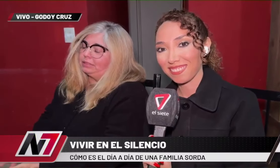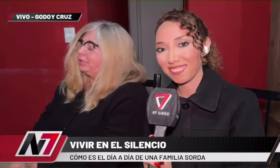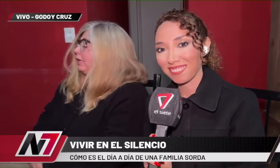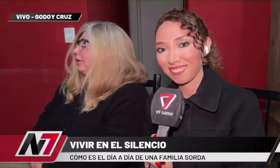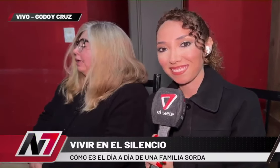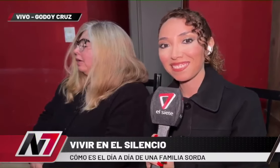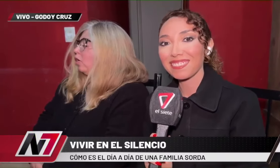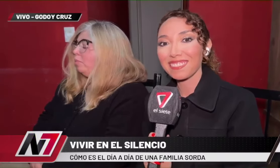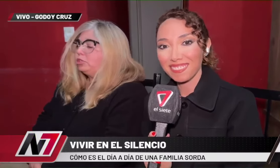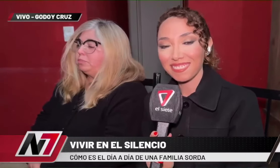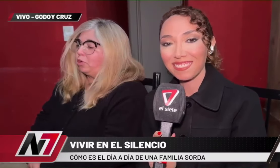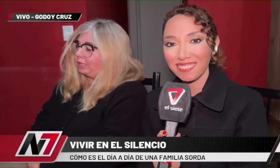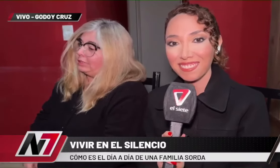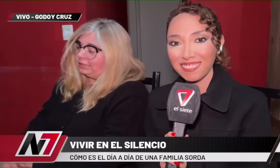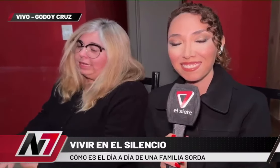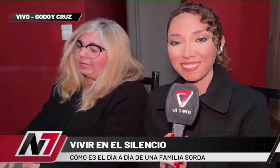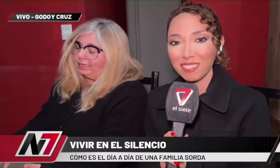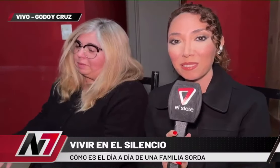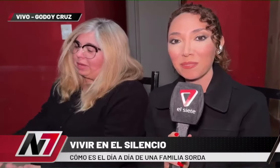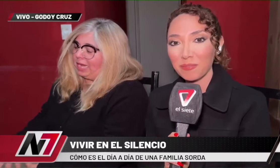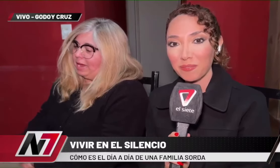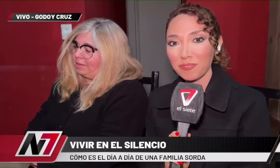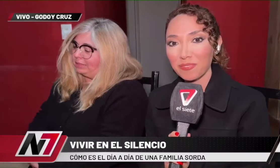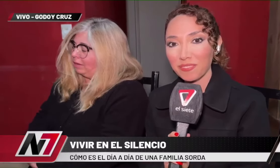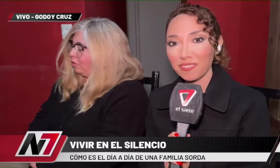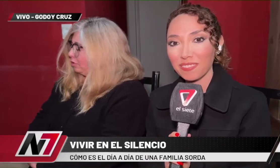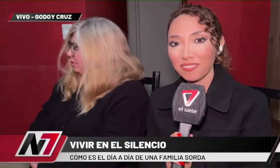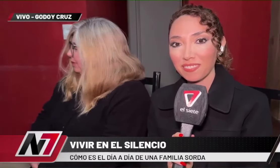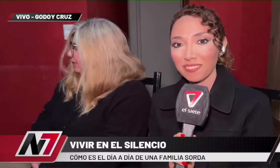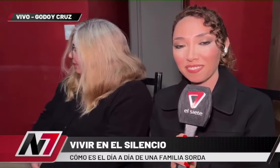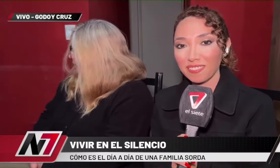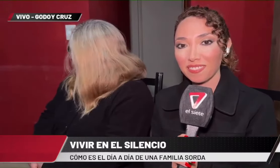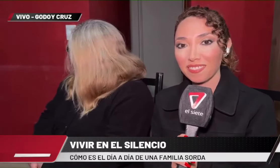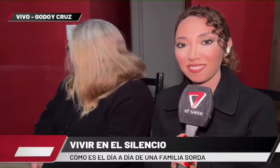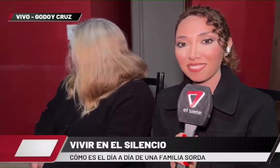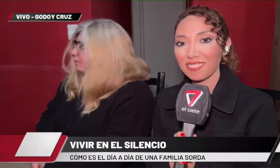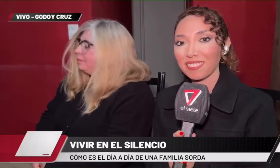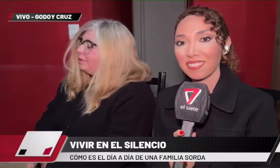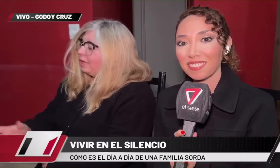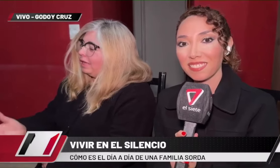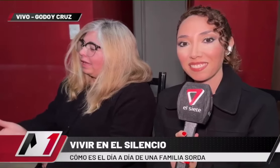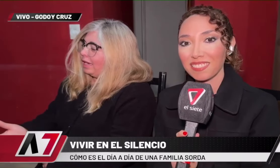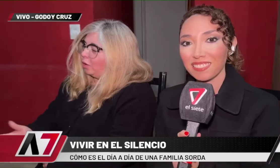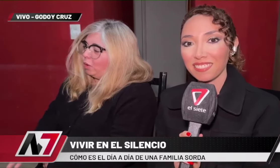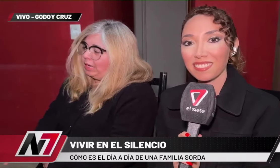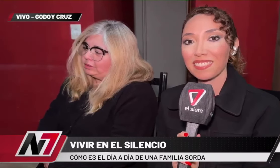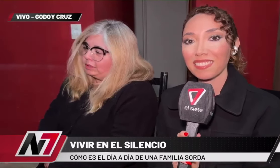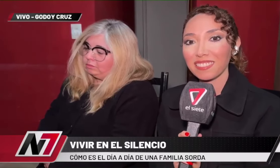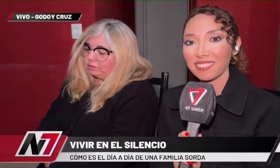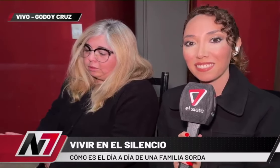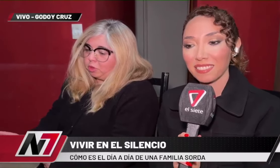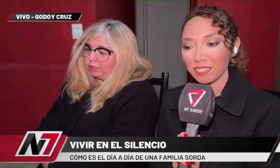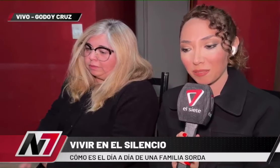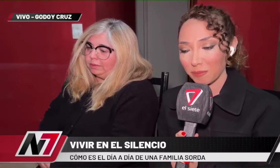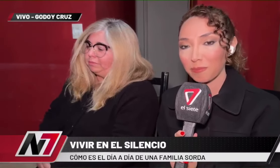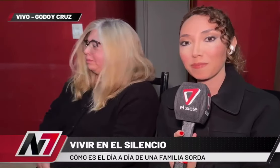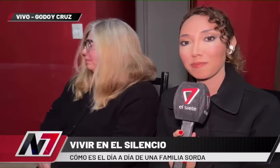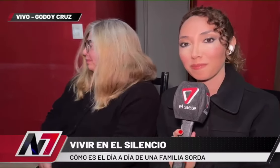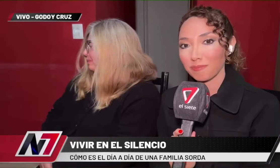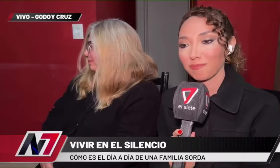toda una familia, ¿cómo se porta? Decime cómo, quién te cómo pegó. perciben el de afuera, ¿no? ¿Cómo perciben ¿En la esa escuela inclusión que todo se el tiempo porta estamos bien? hablando, que seamos